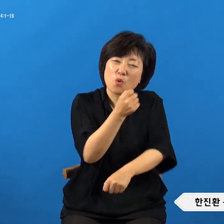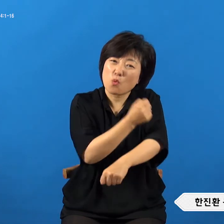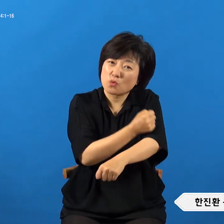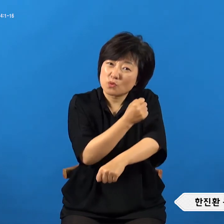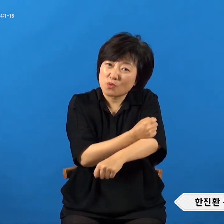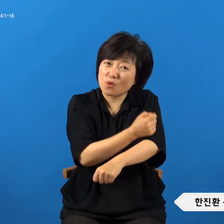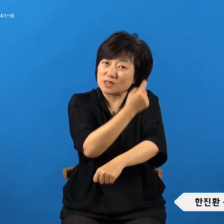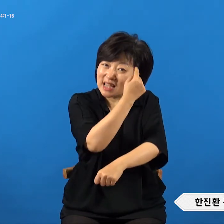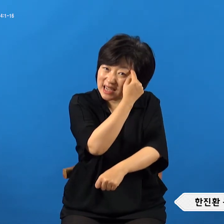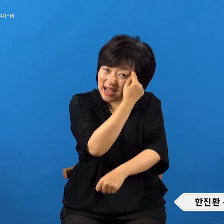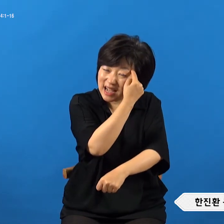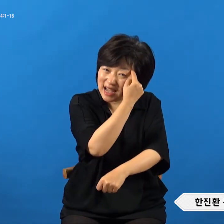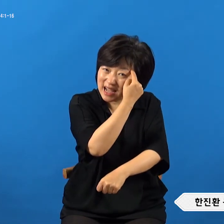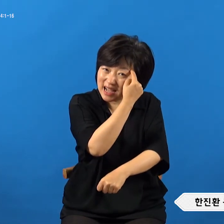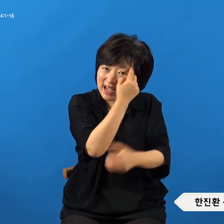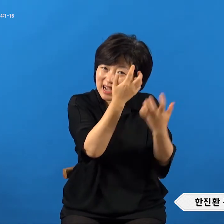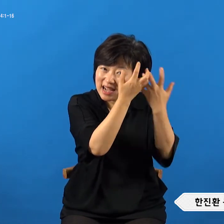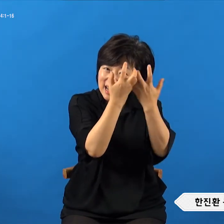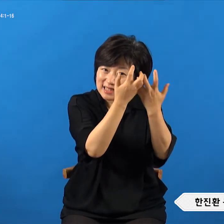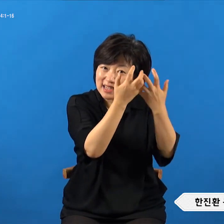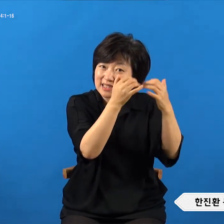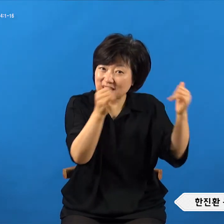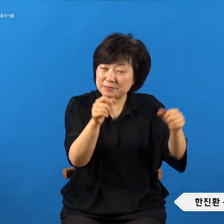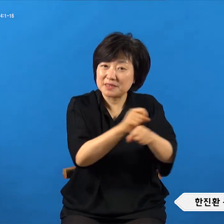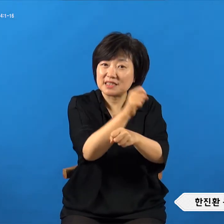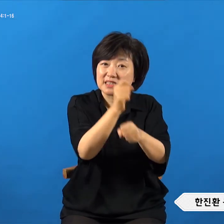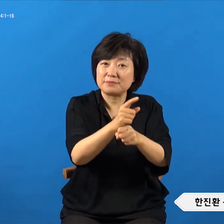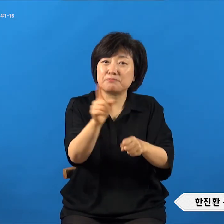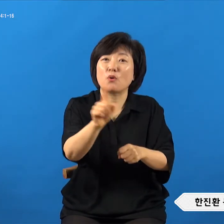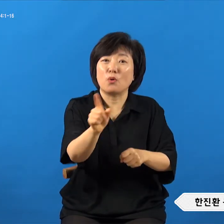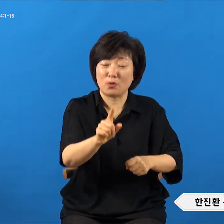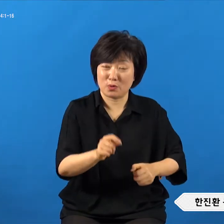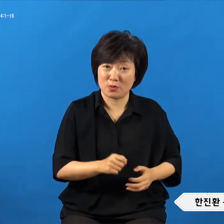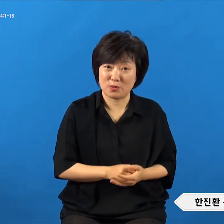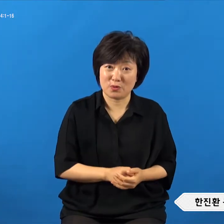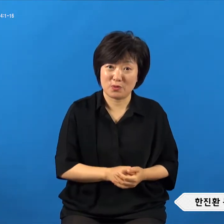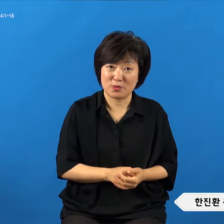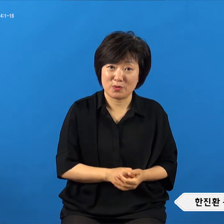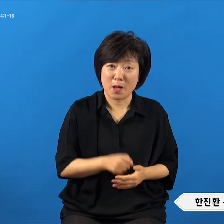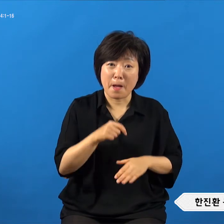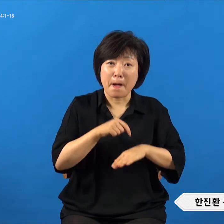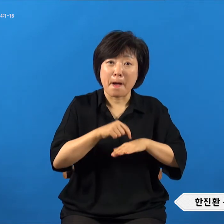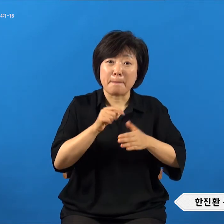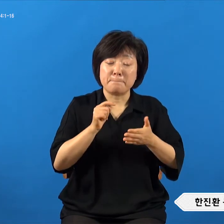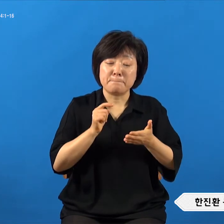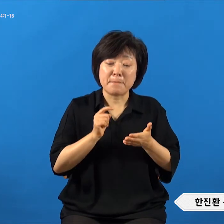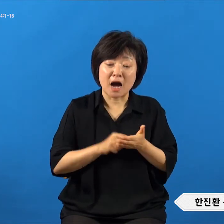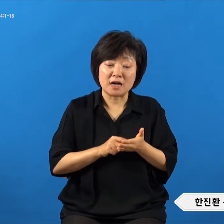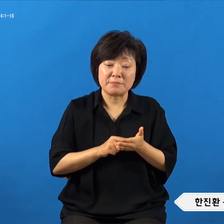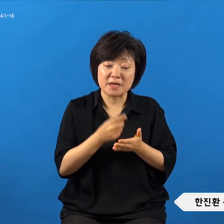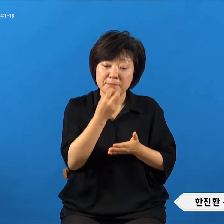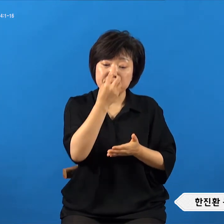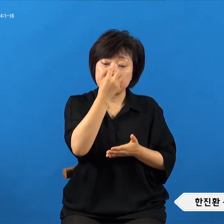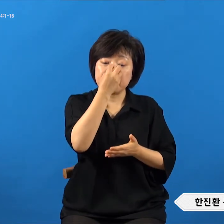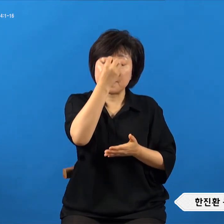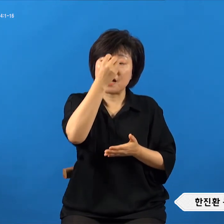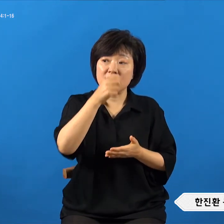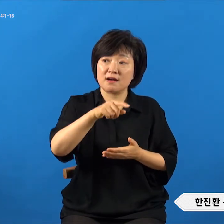그런 공로의식에 사로잡혀 있는 사람들 특징이 뭔지 아십니까? 마음이 자꾸